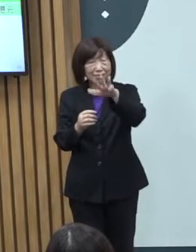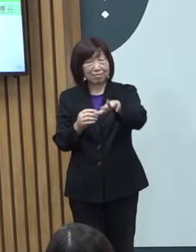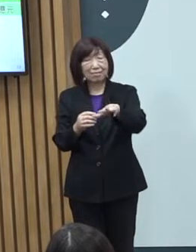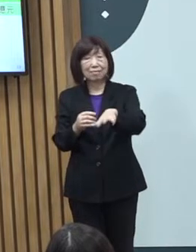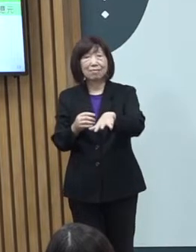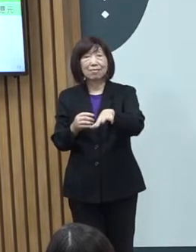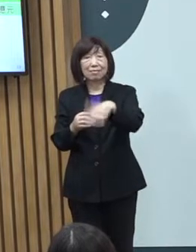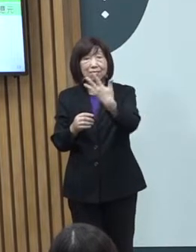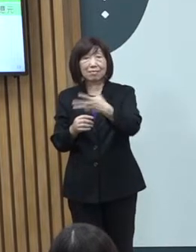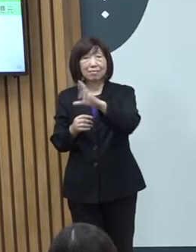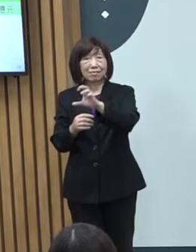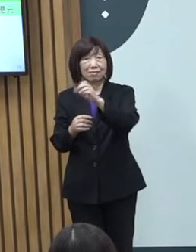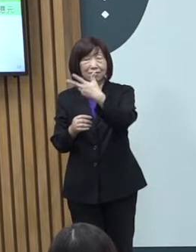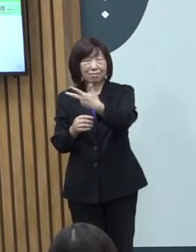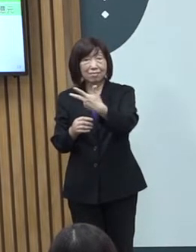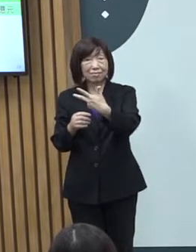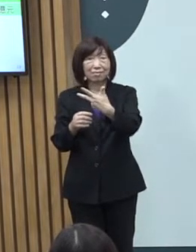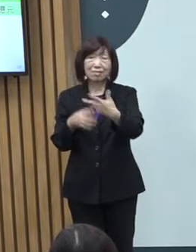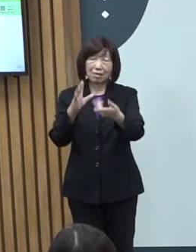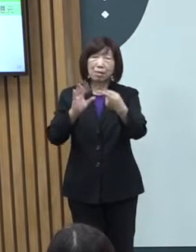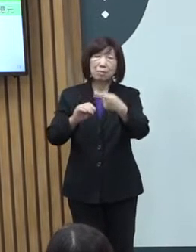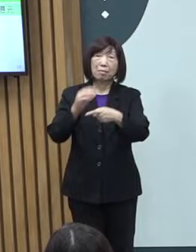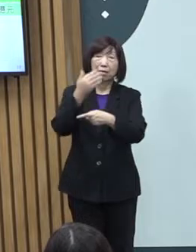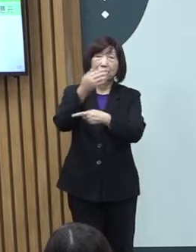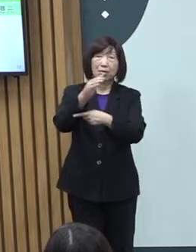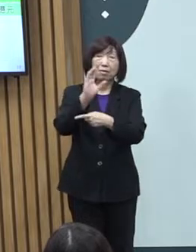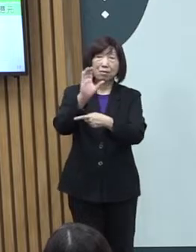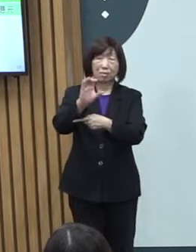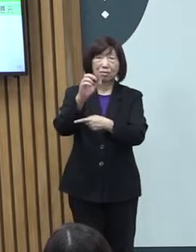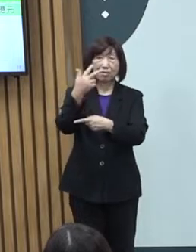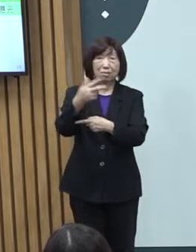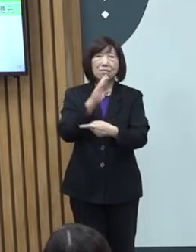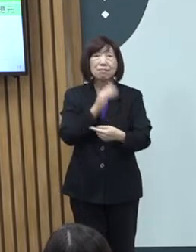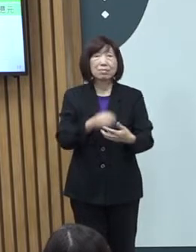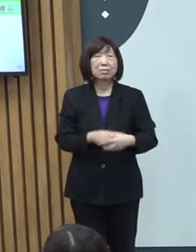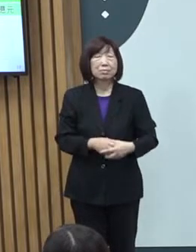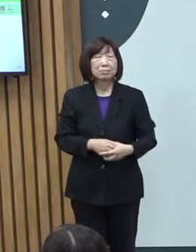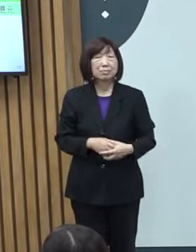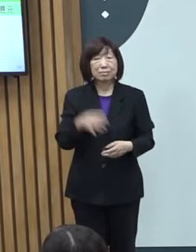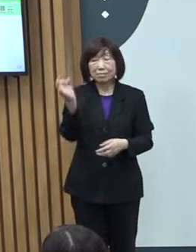98,970辆，占9%多哈。那免征税额达到